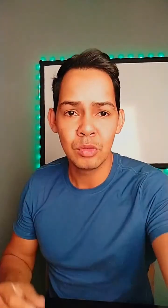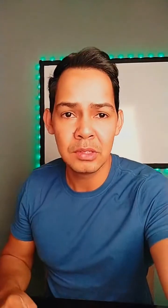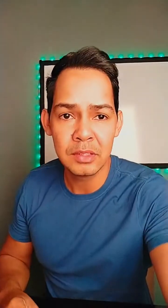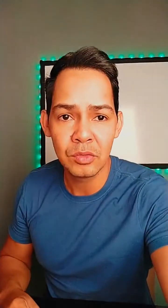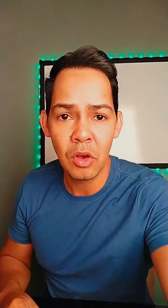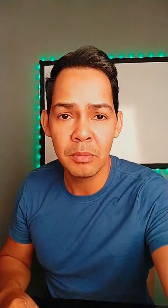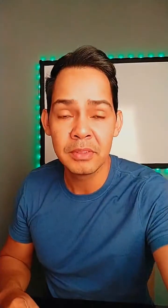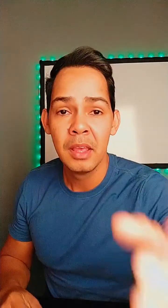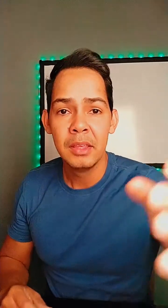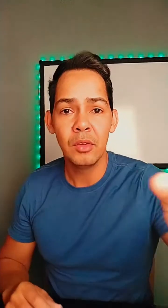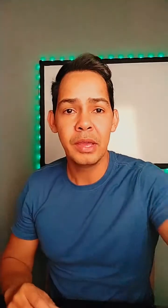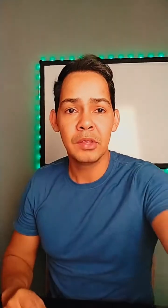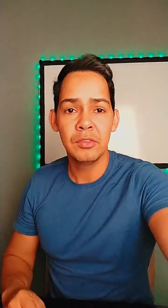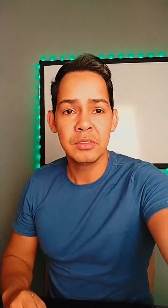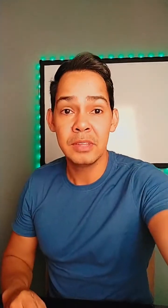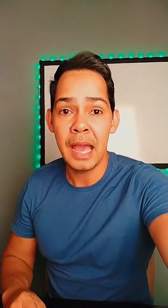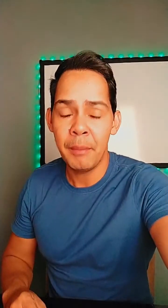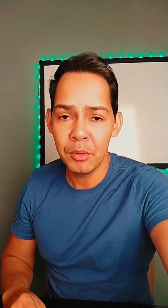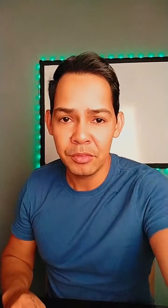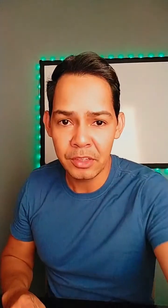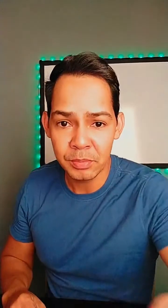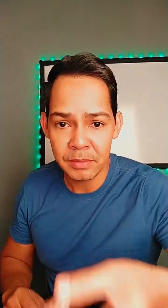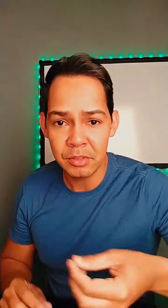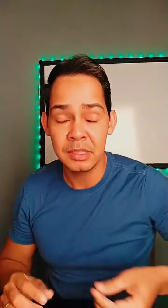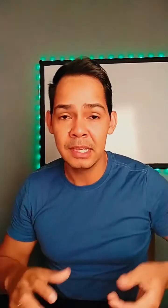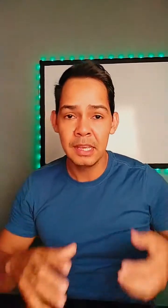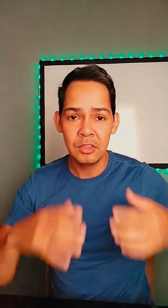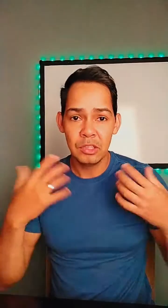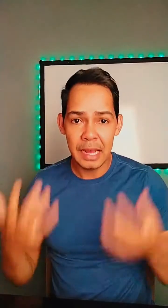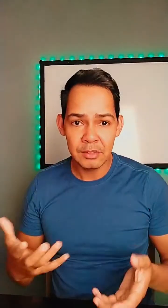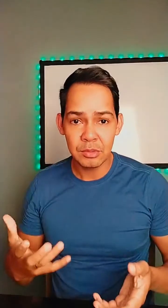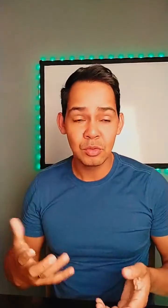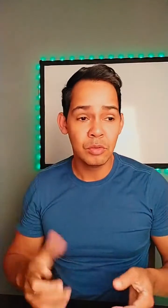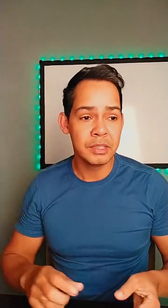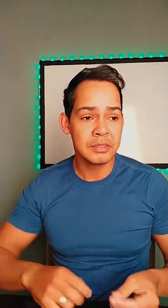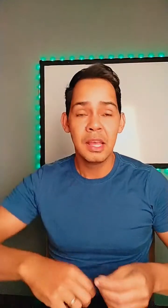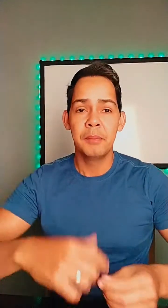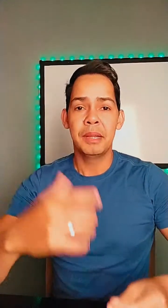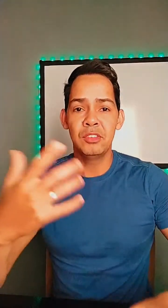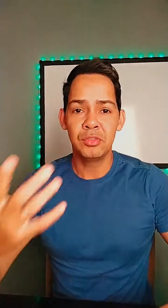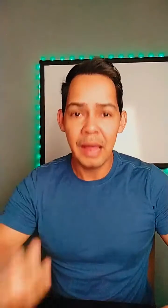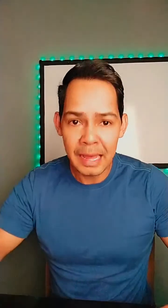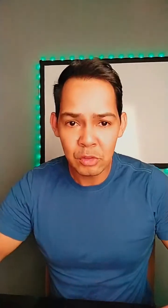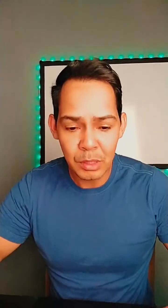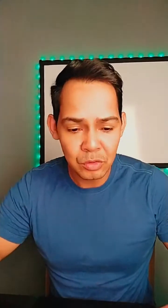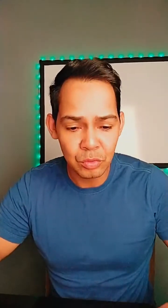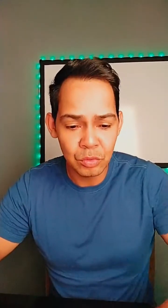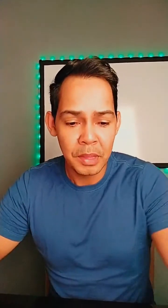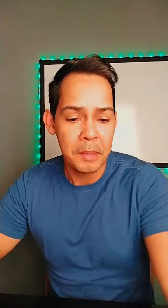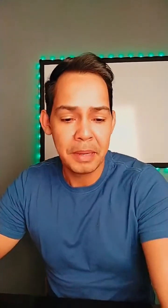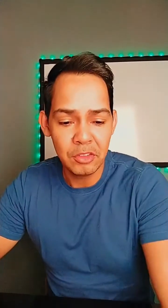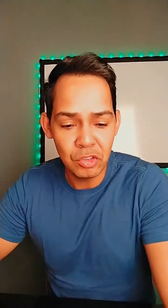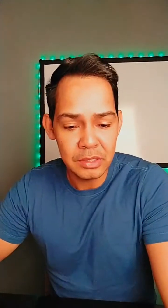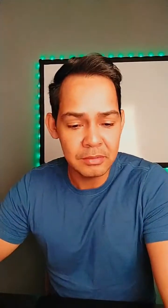as formas. E eu quero que você aproveite para você tirar as suas dúvidas, para a gente falar sobre o assunto, para a gente